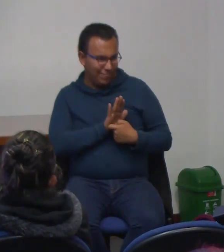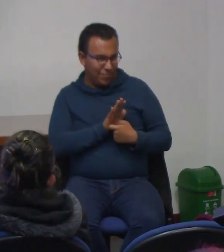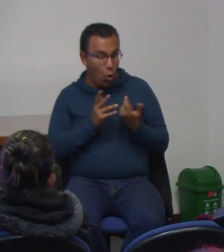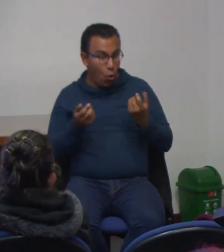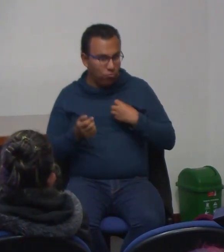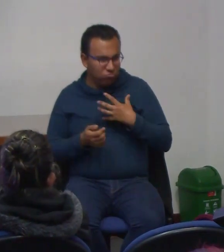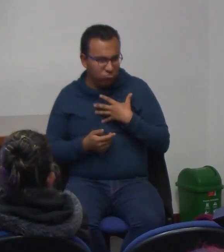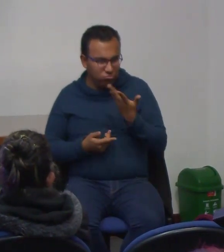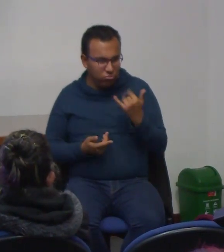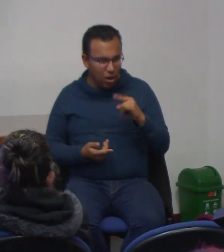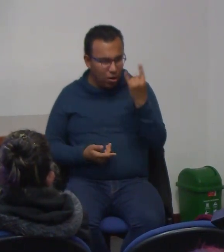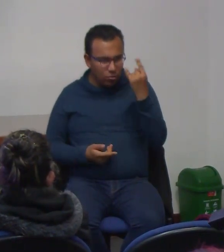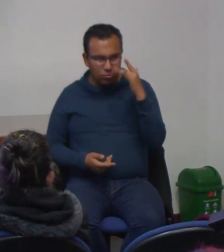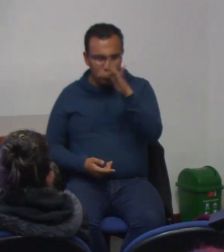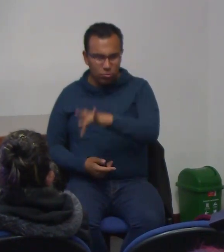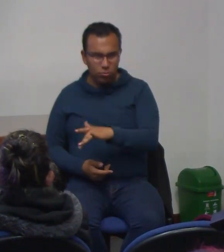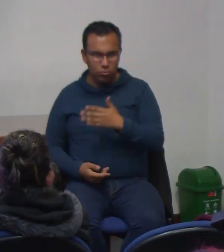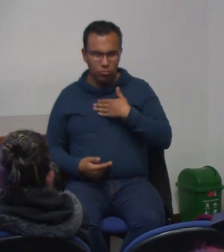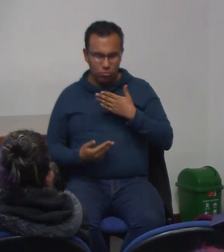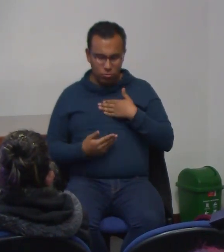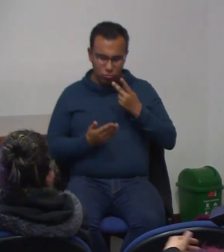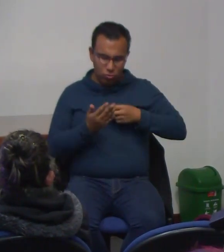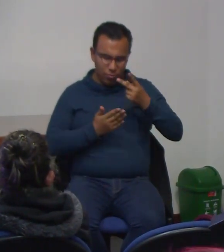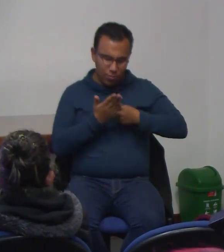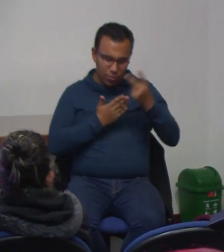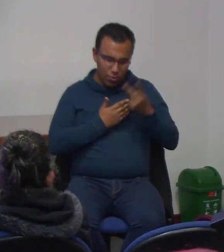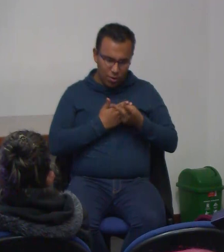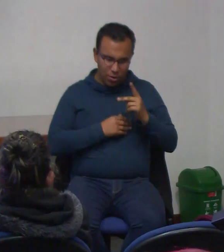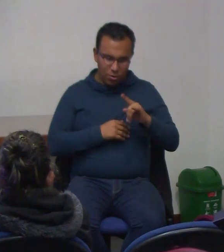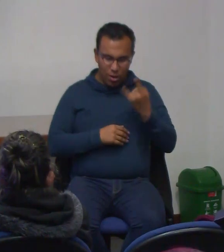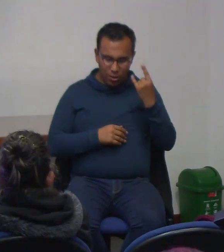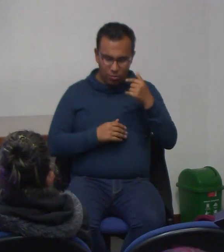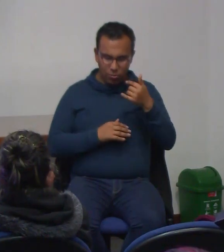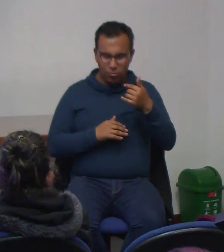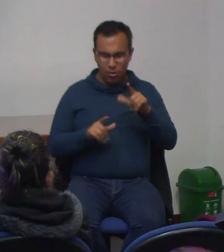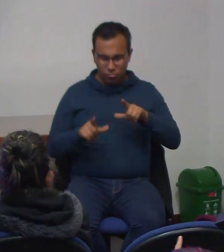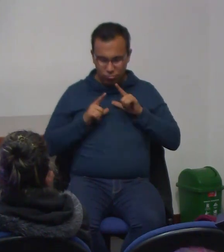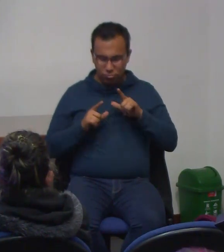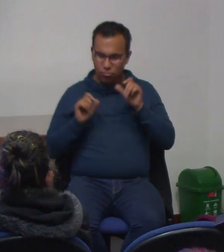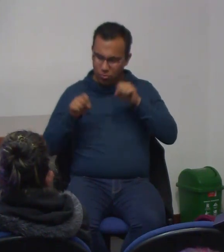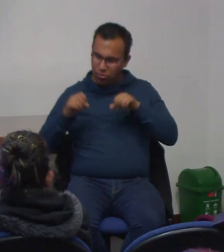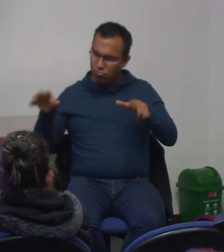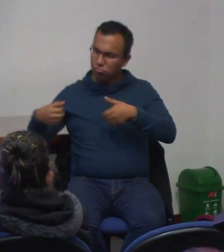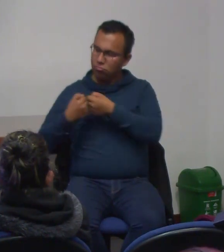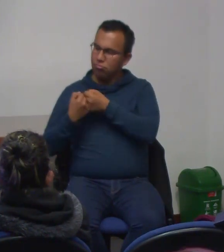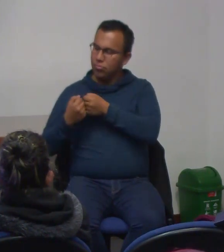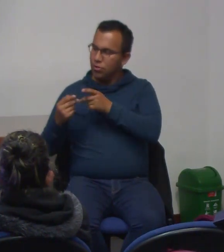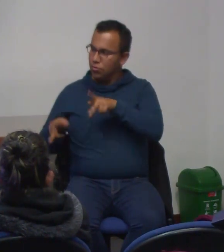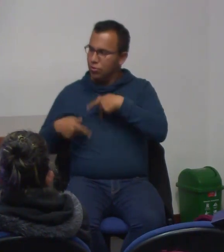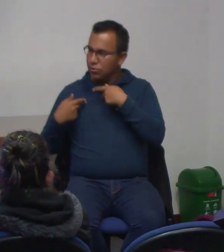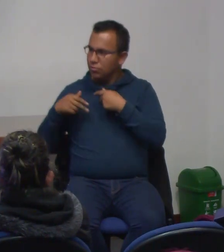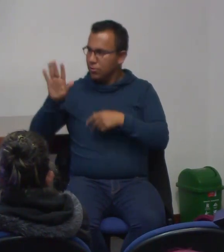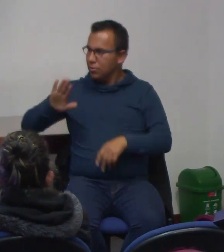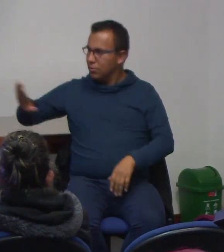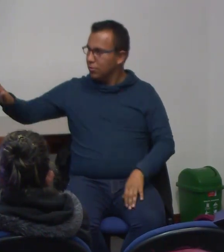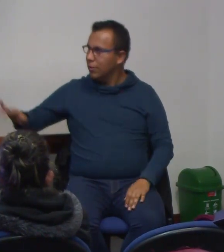posibilidades hay de que digamos un proyecto grab nosotros vaya allí y tome como esa asesoría tuya y